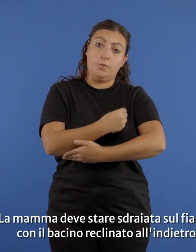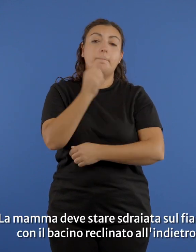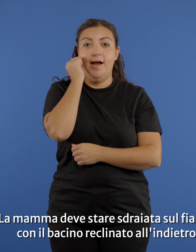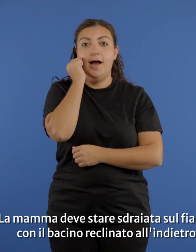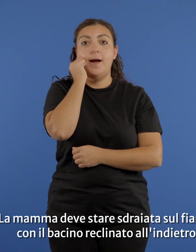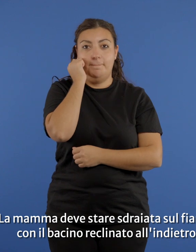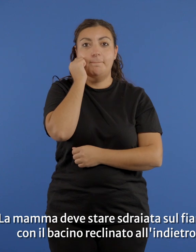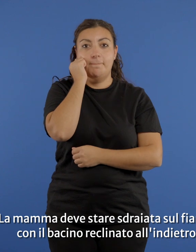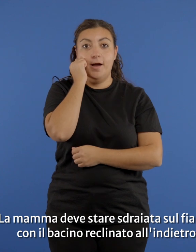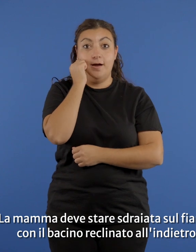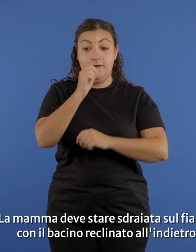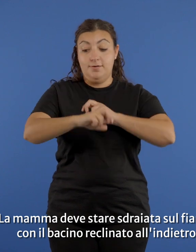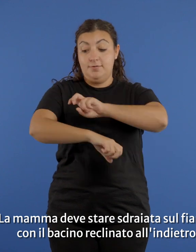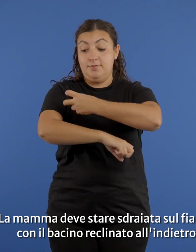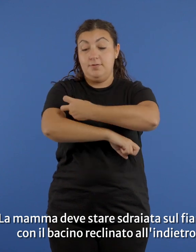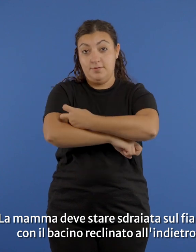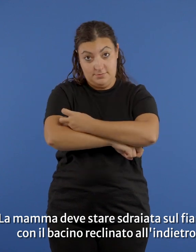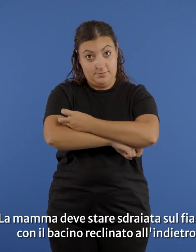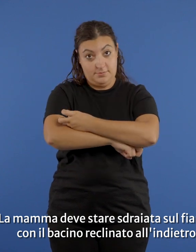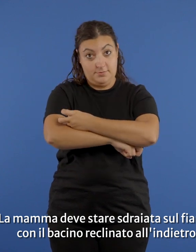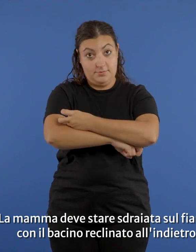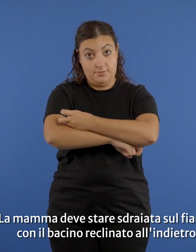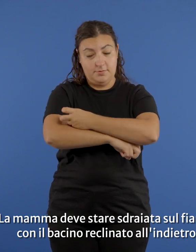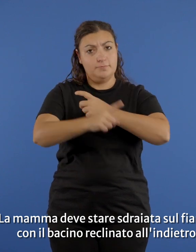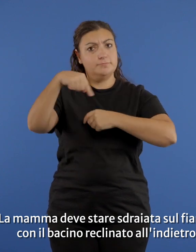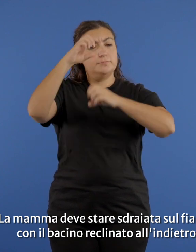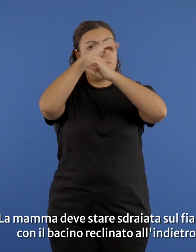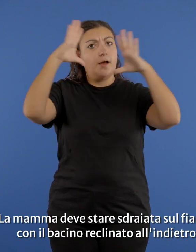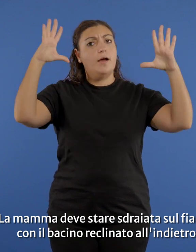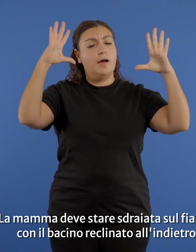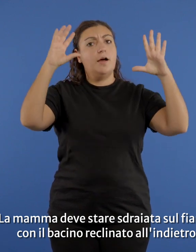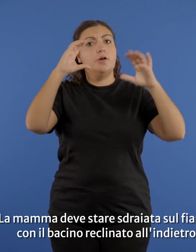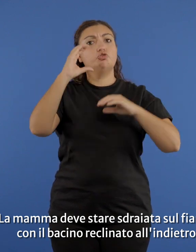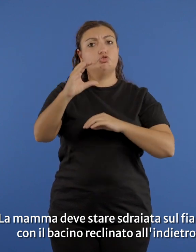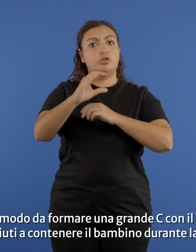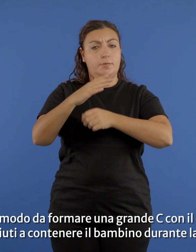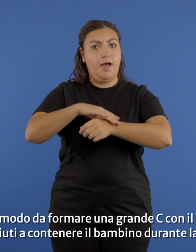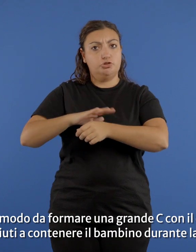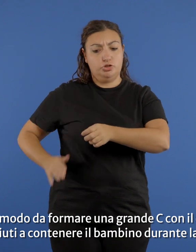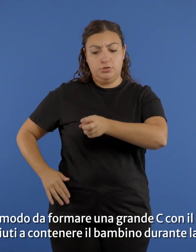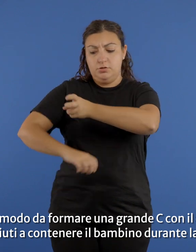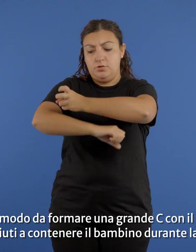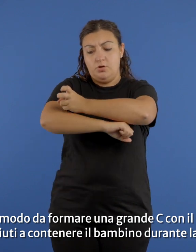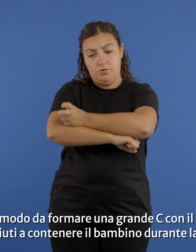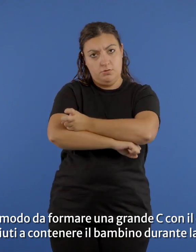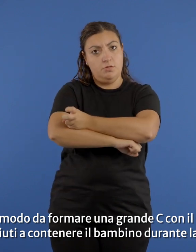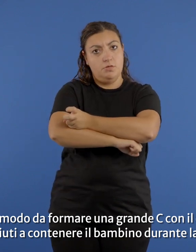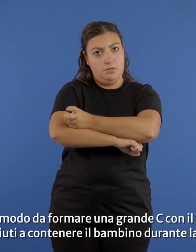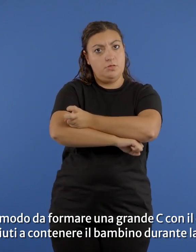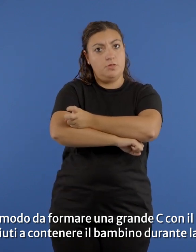deve stare sdraiata sul fianco con il bacino reclinato all'indietro di modo da formare una grande Ci con il